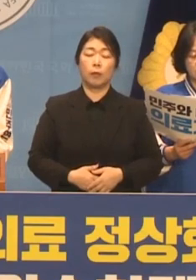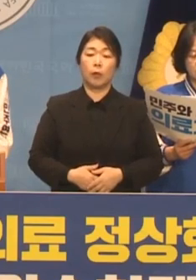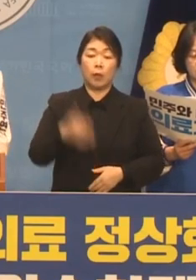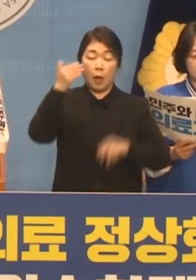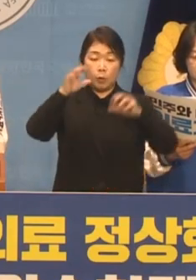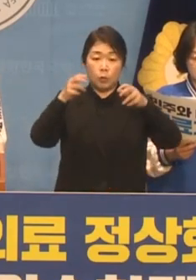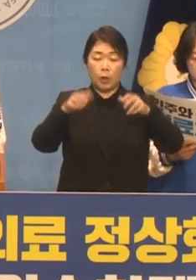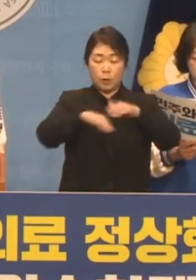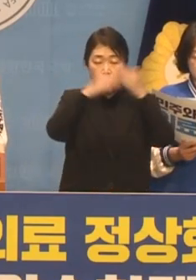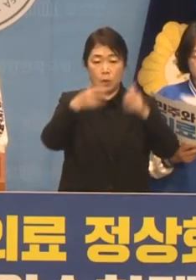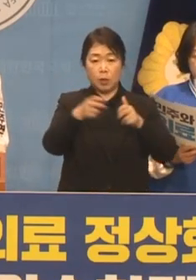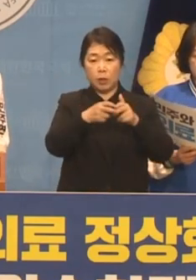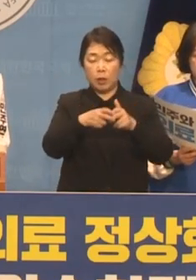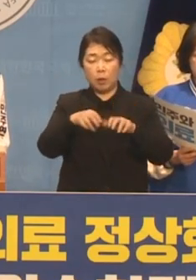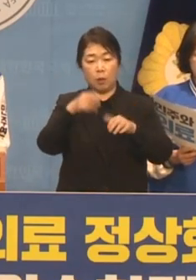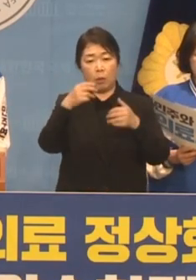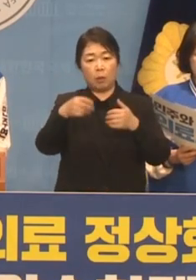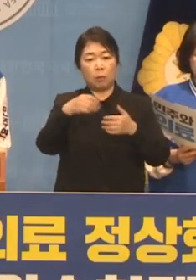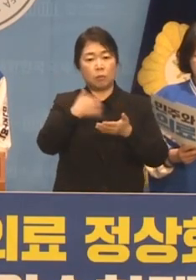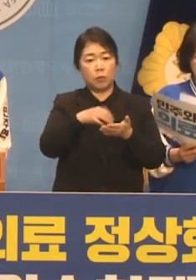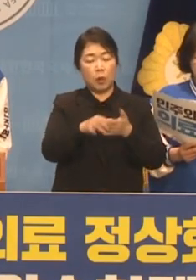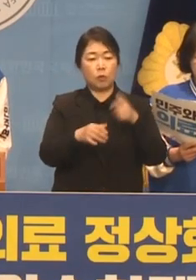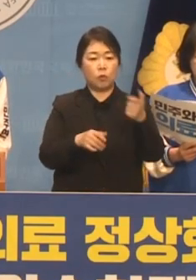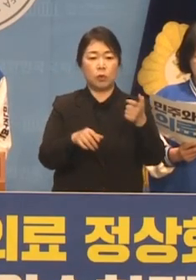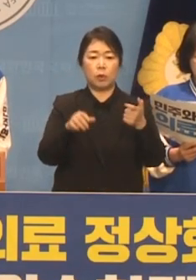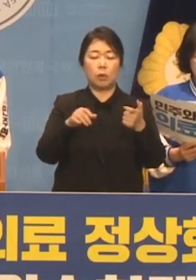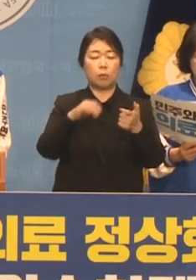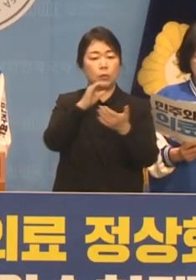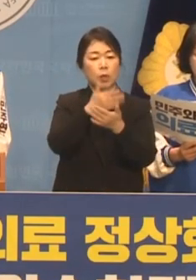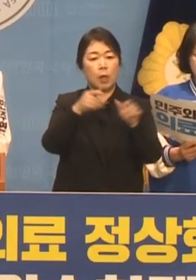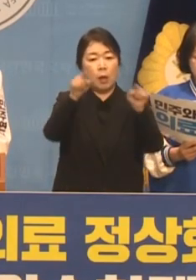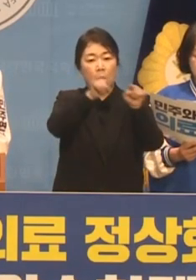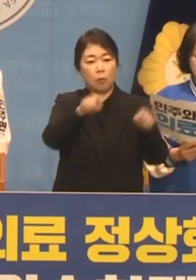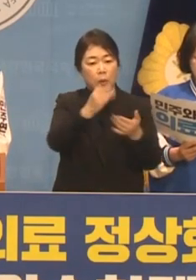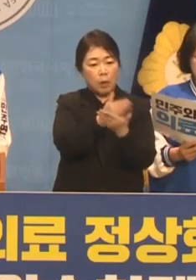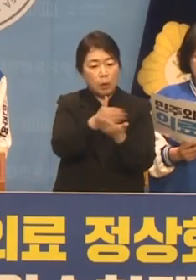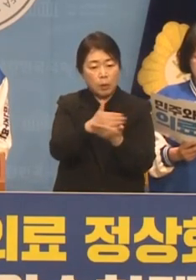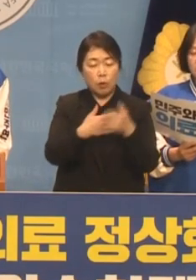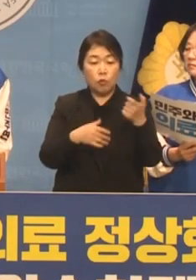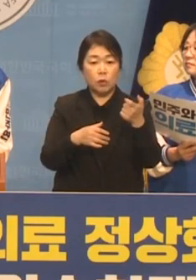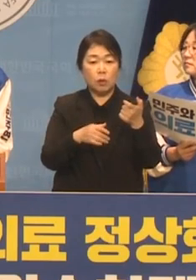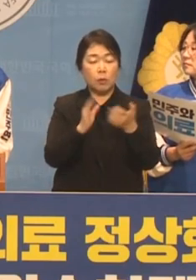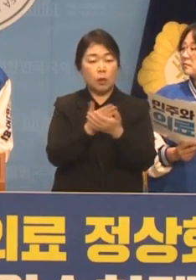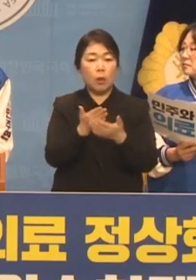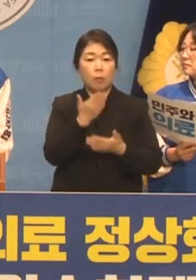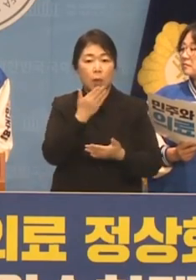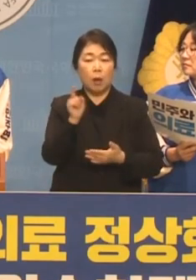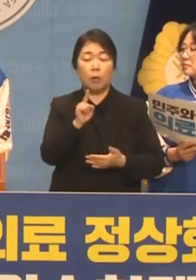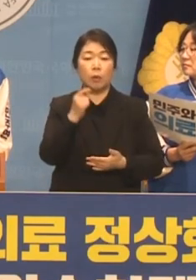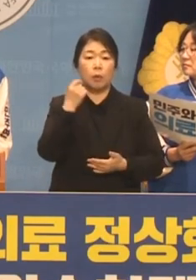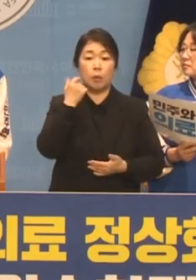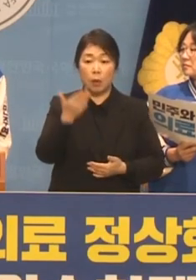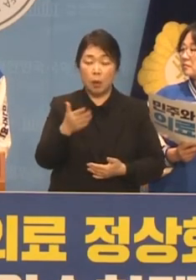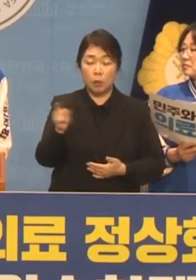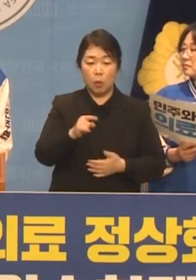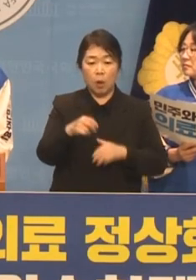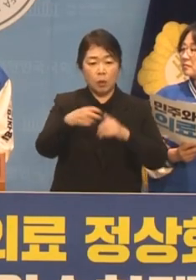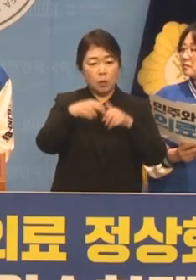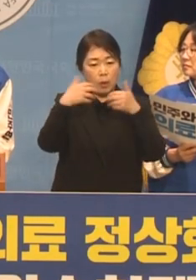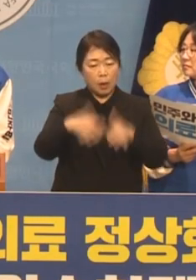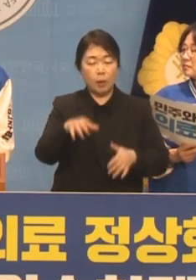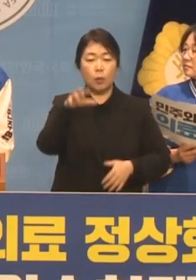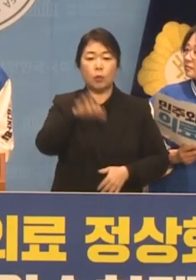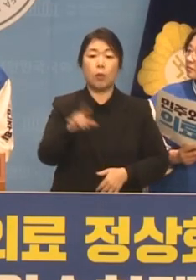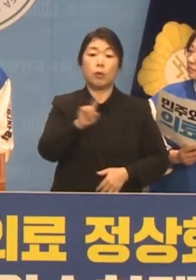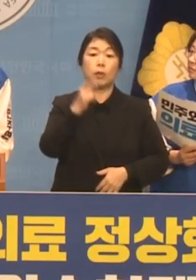전체 진료권이 어 60개로 어떻게 나눠져 있고 거기에 어디가 의료 취약지인 이제는